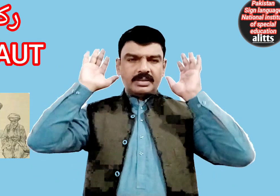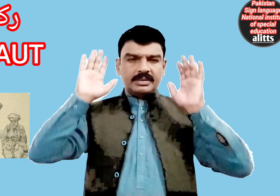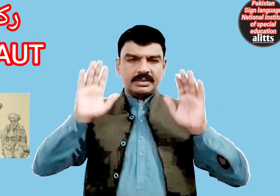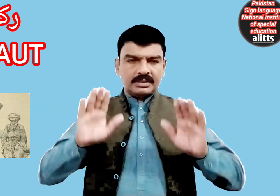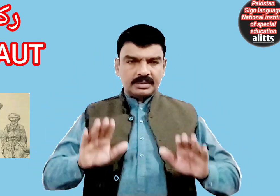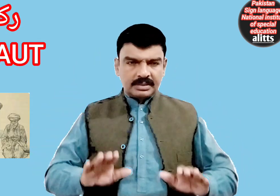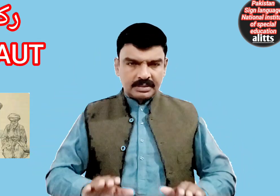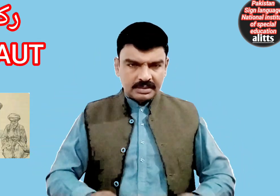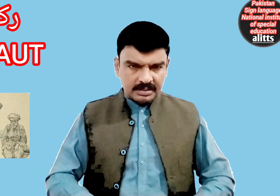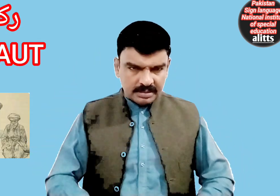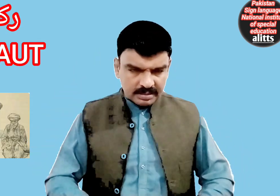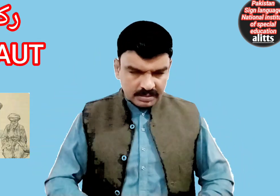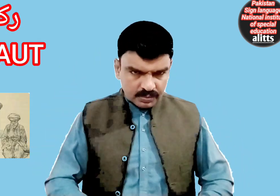नमाज, रुकू,